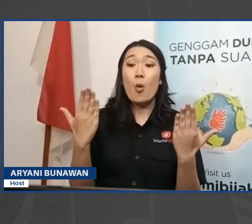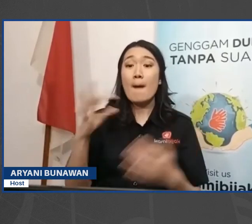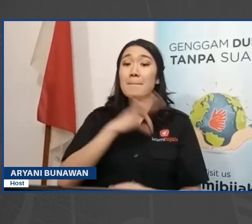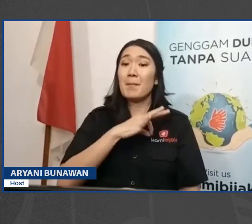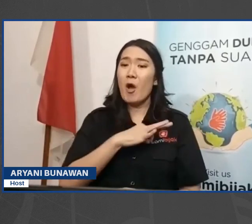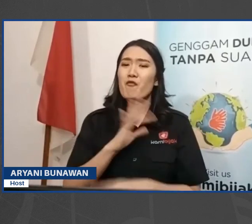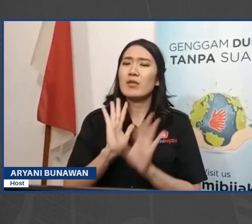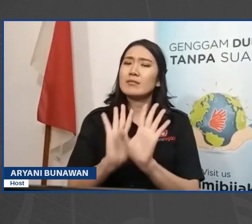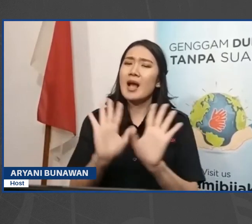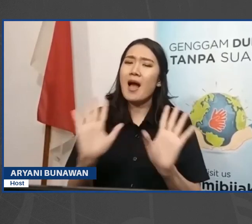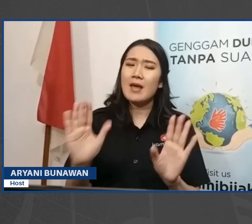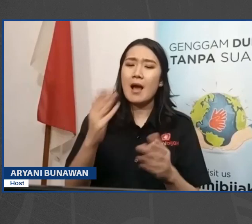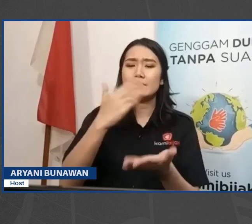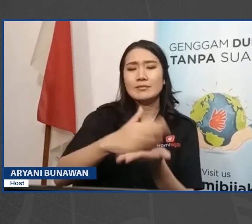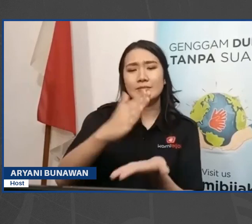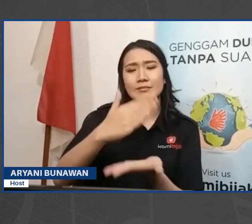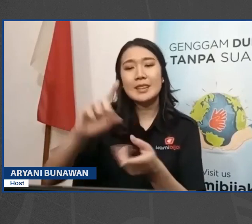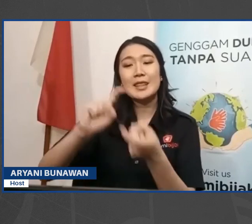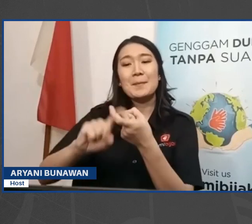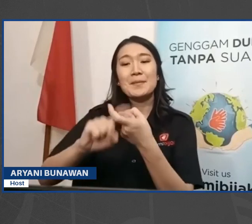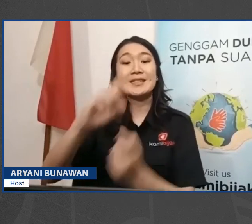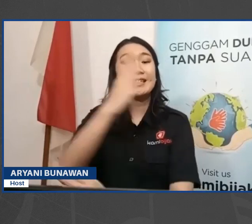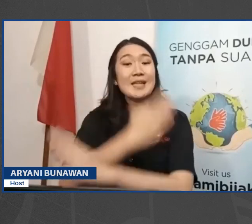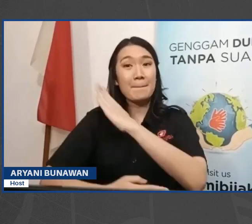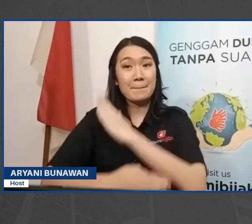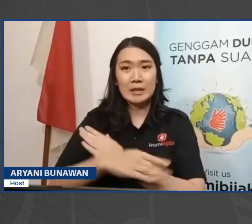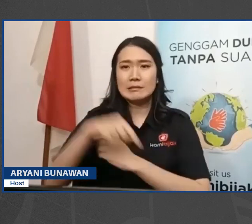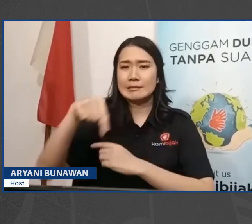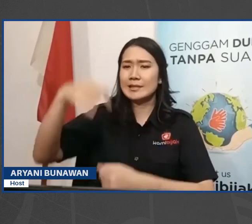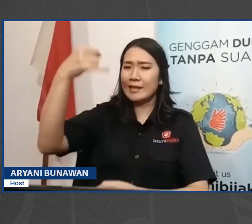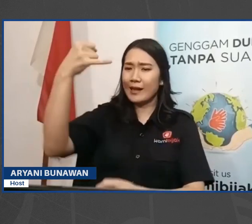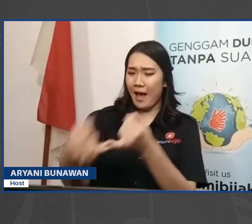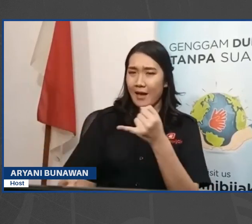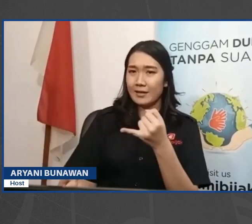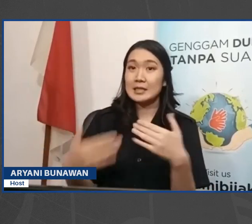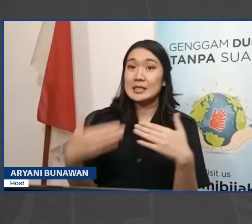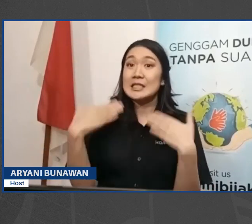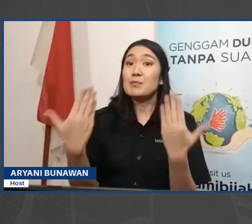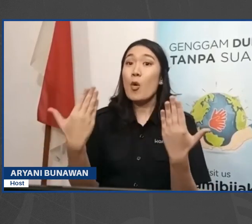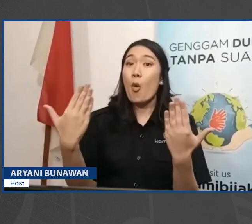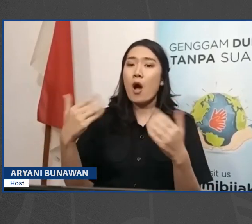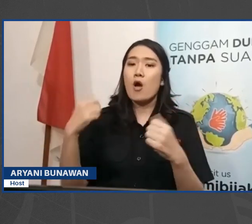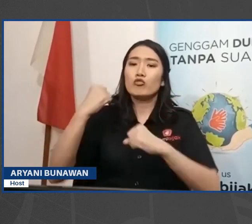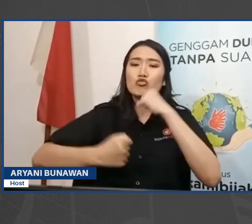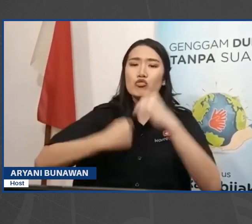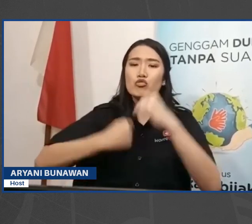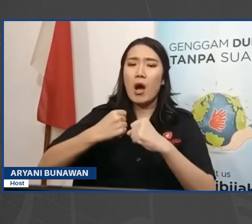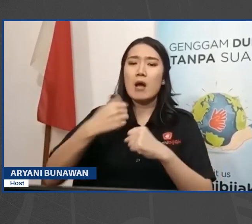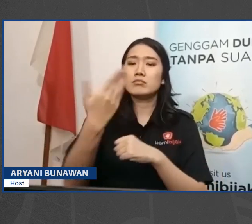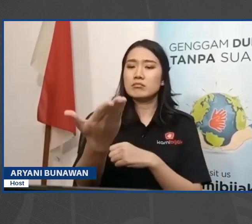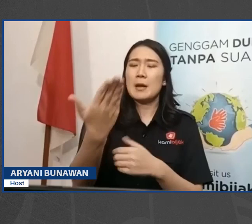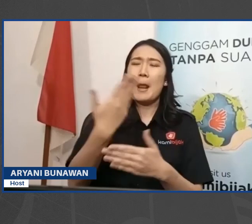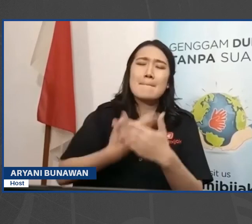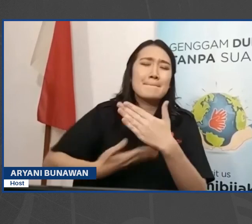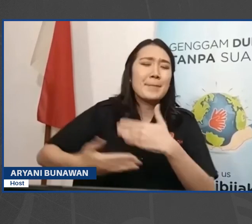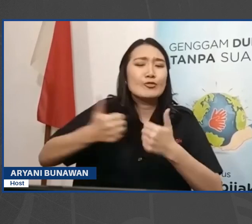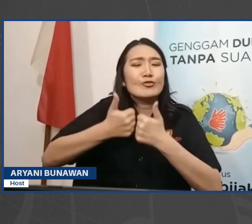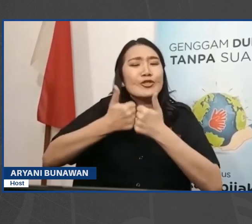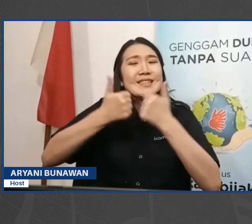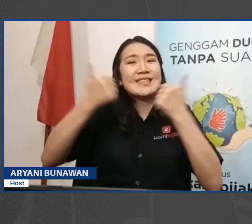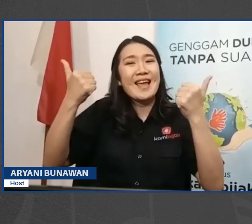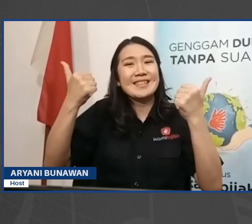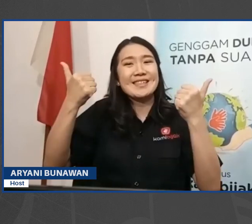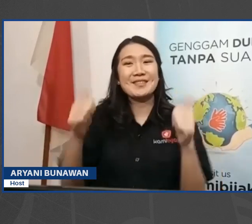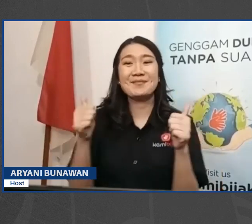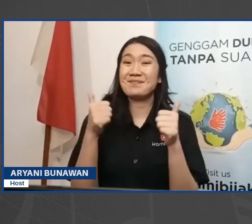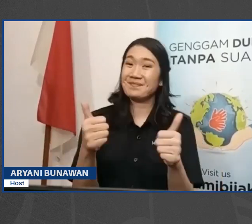kasih banyak, senang telah berbagi cerita dan tips yang luar biasa ini. Semoga bermanfaat